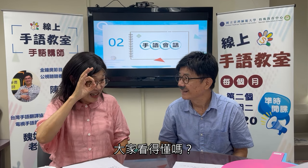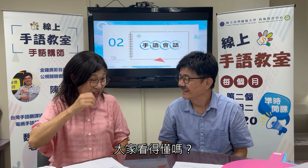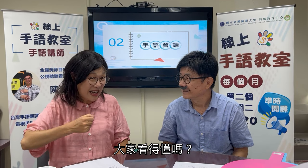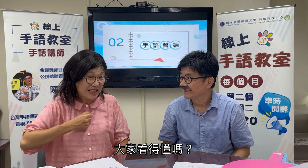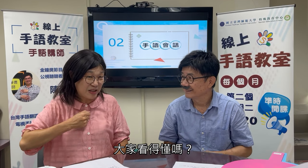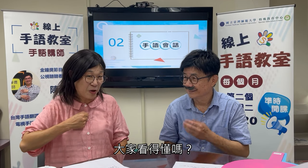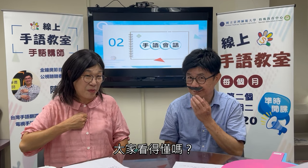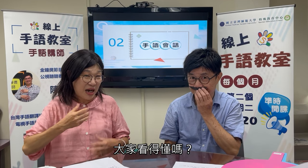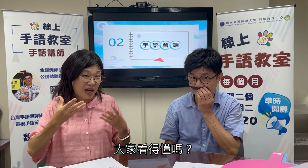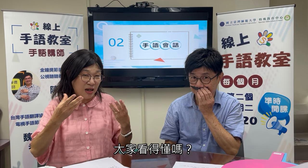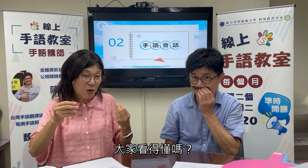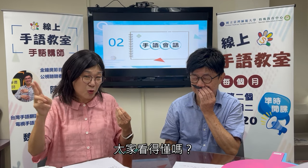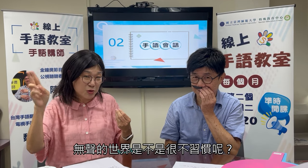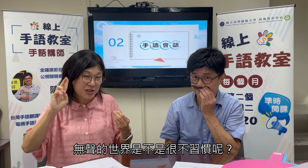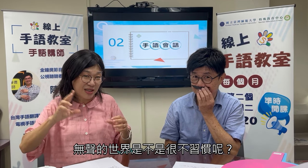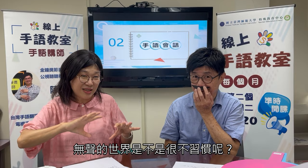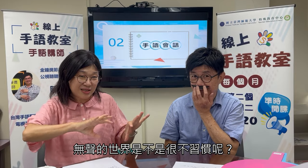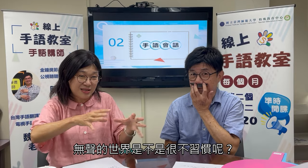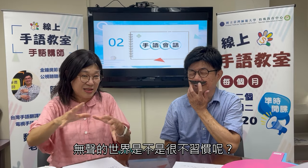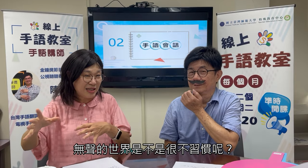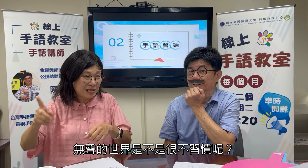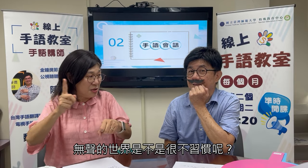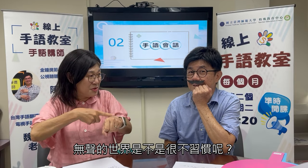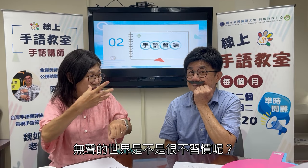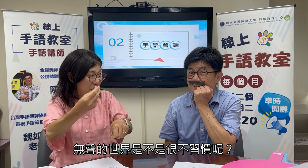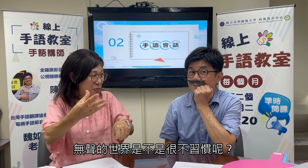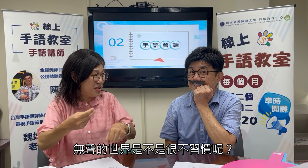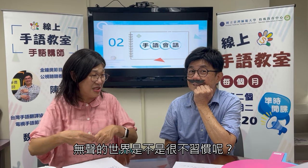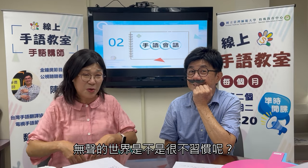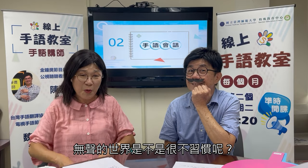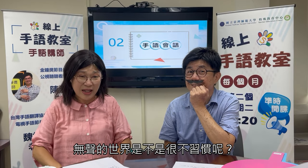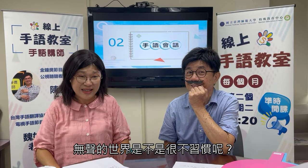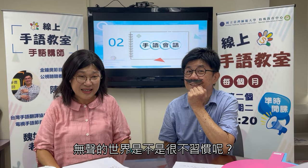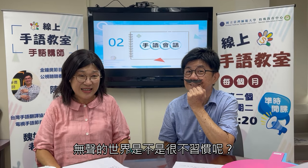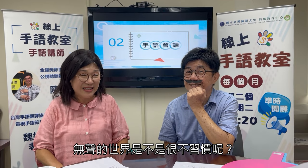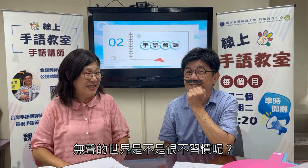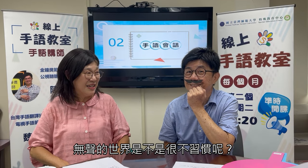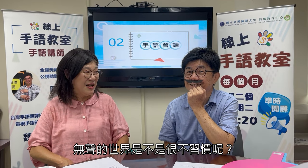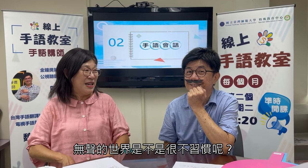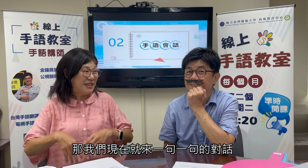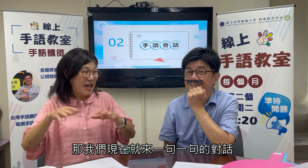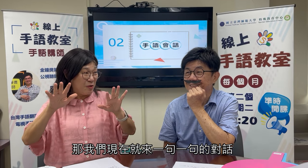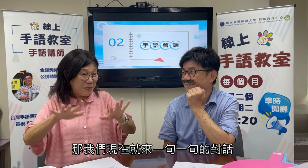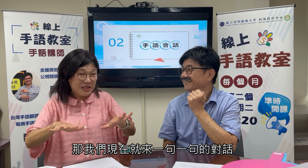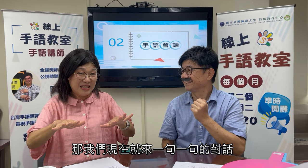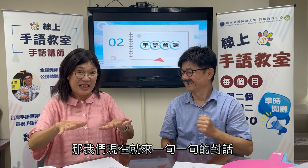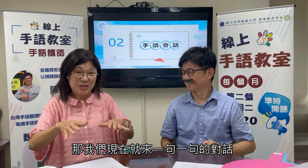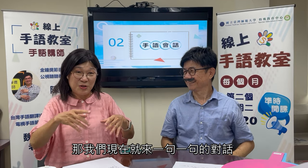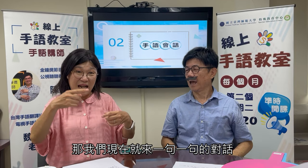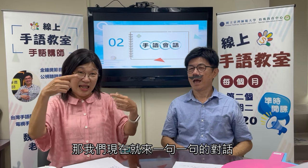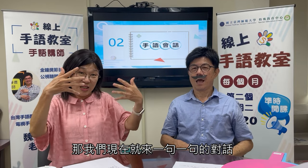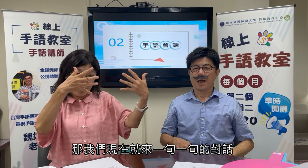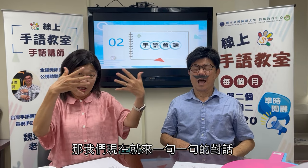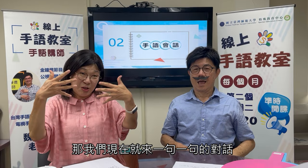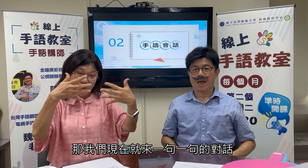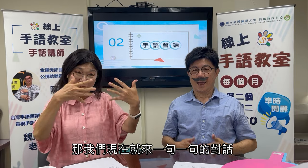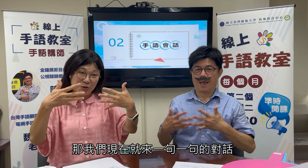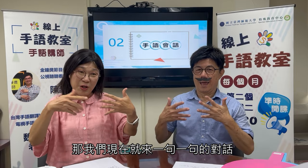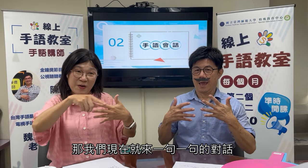家看得懂吗？无声的世界是不是很不习惯呢？那我们现在就来一句一句的对话，